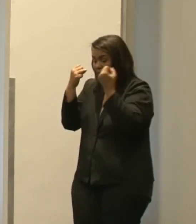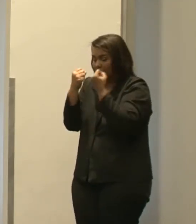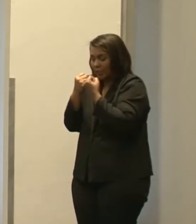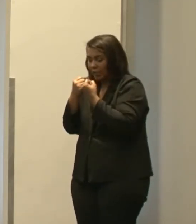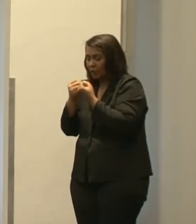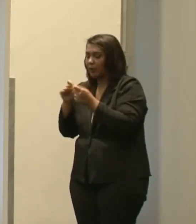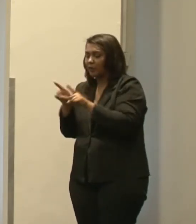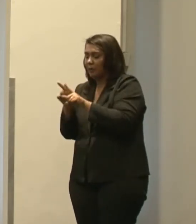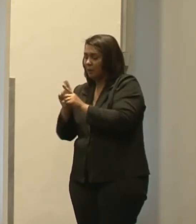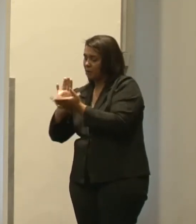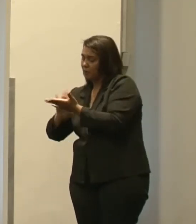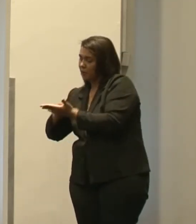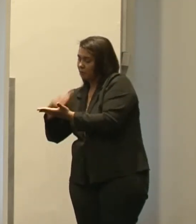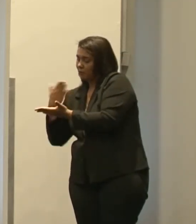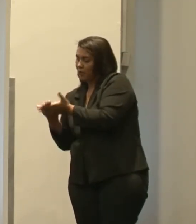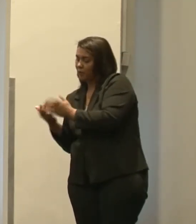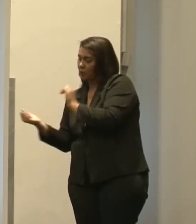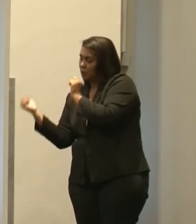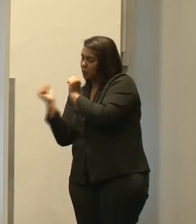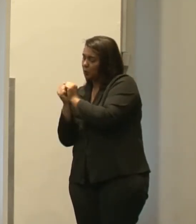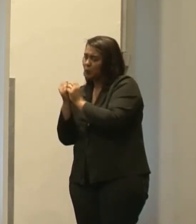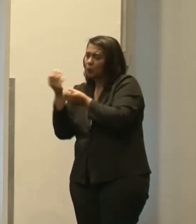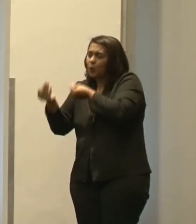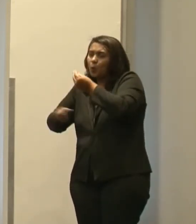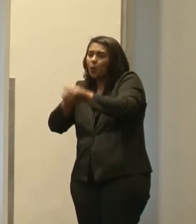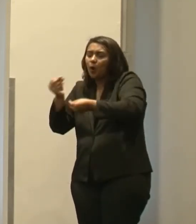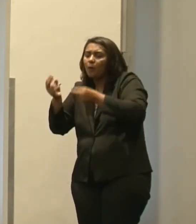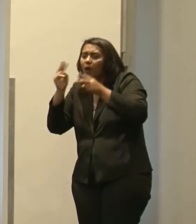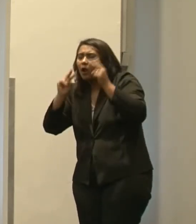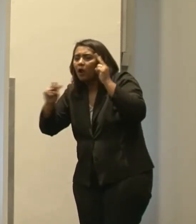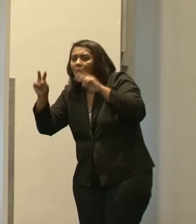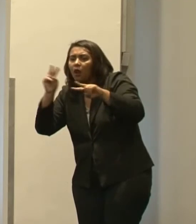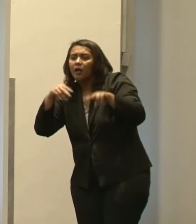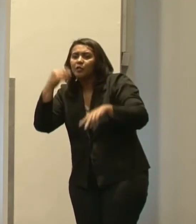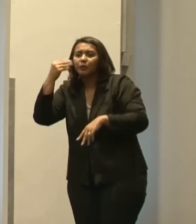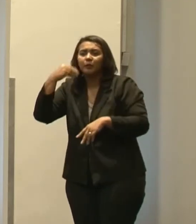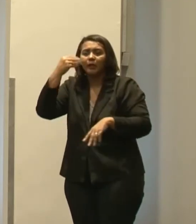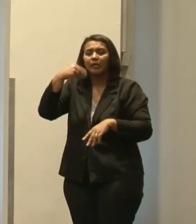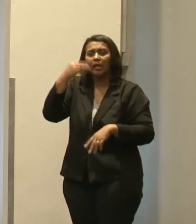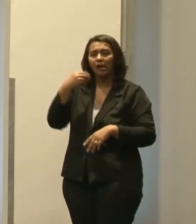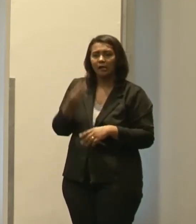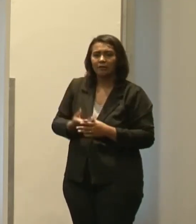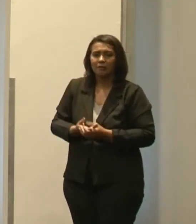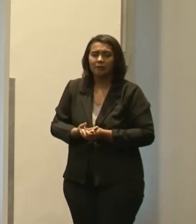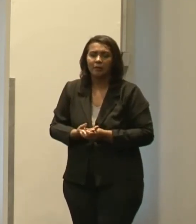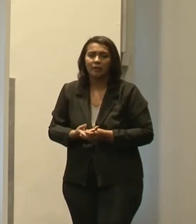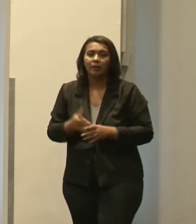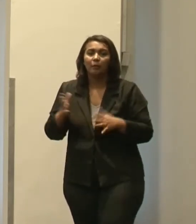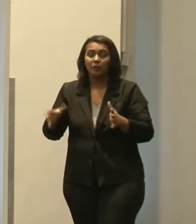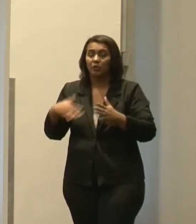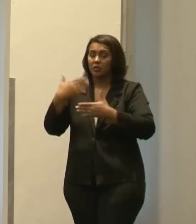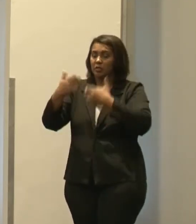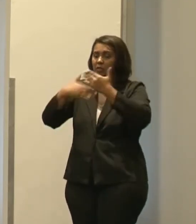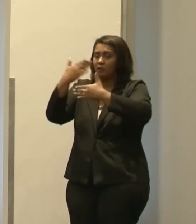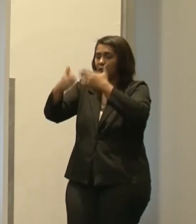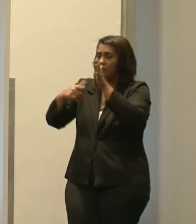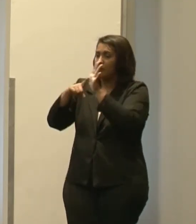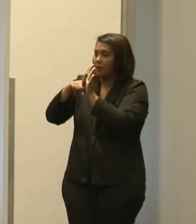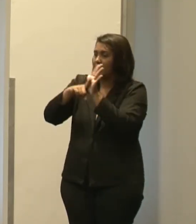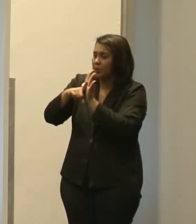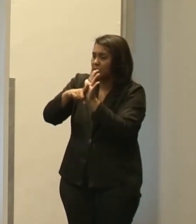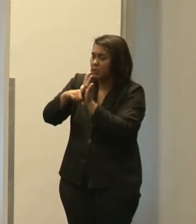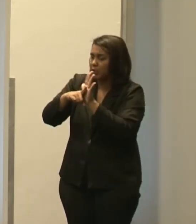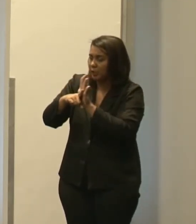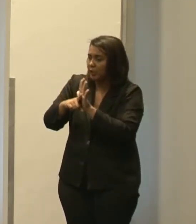do intérprete de Libras, né? Como é que foi essa experiência para eles? E aí, para a gente desenvolver essa pesquisa, a gente